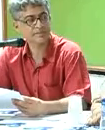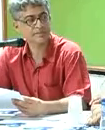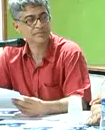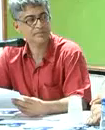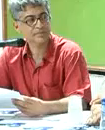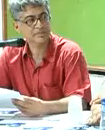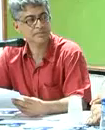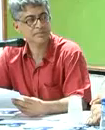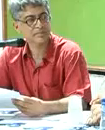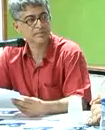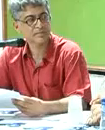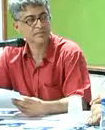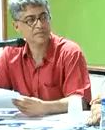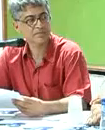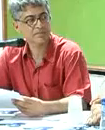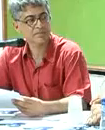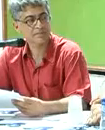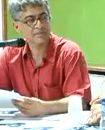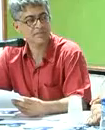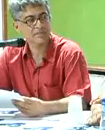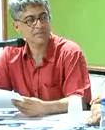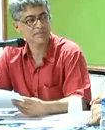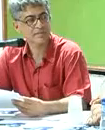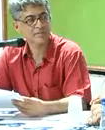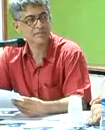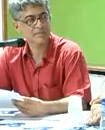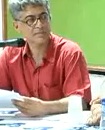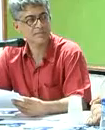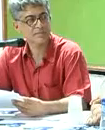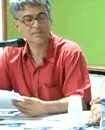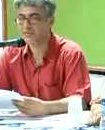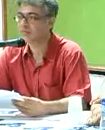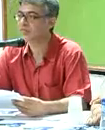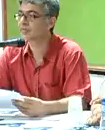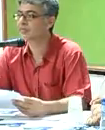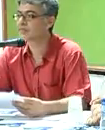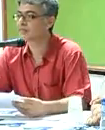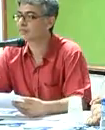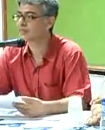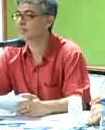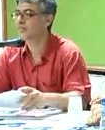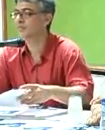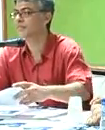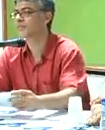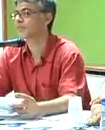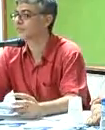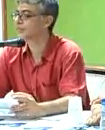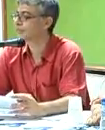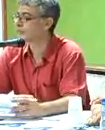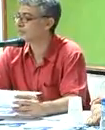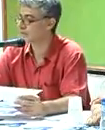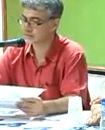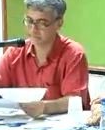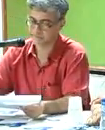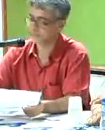फिर ये लोग कोर्ट के पास गए और उनका कि नहीं, ऐसी पोस्ट आपको उनको देनी चाहिए जो वो परफॉर्म कर सके, जो वो कर सके, वो